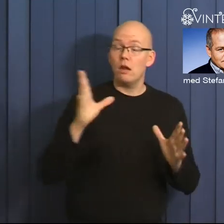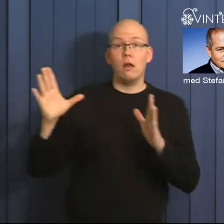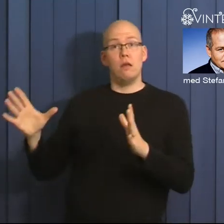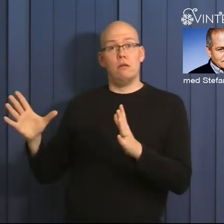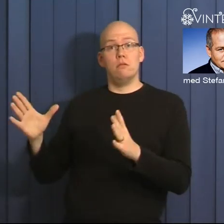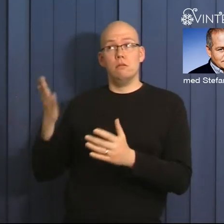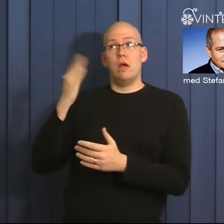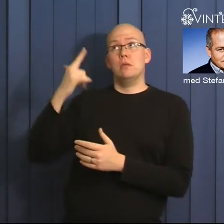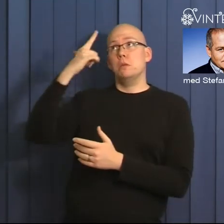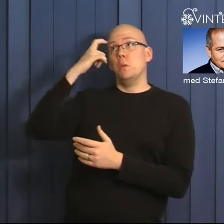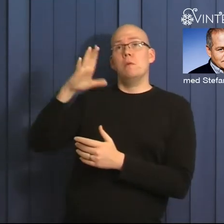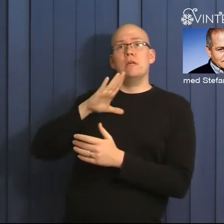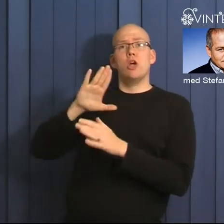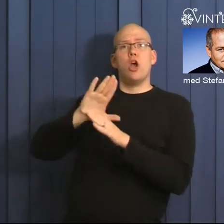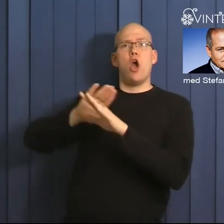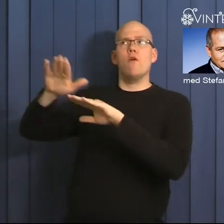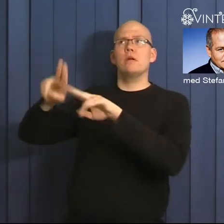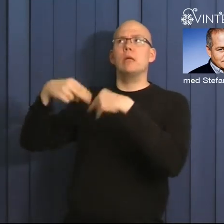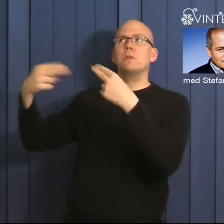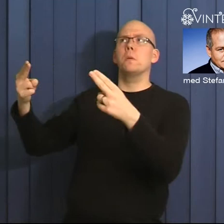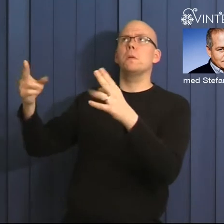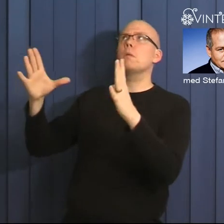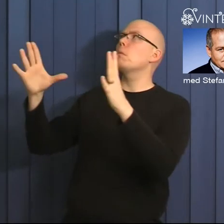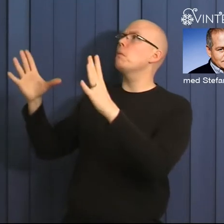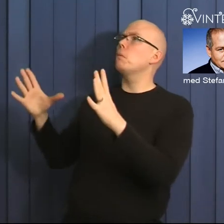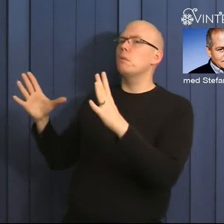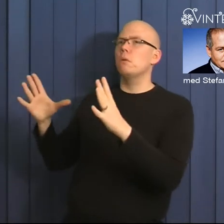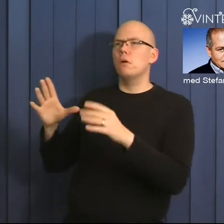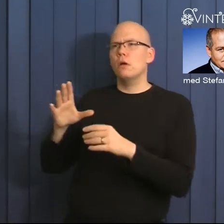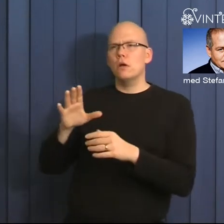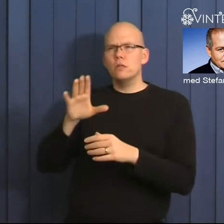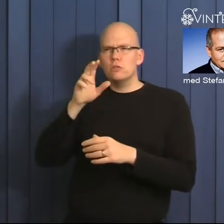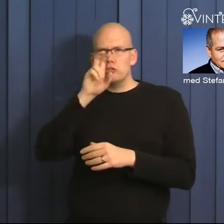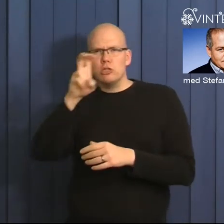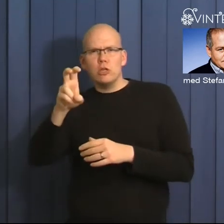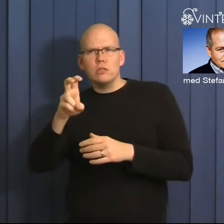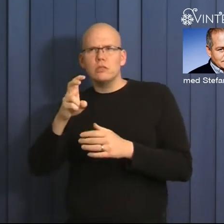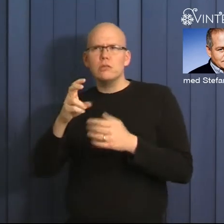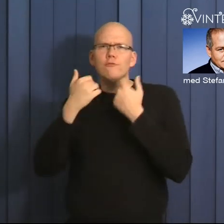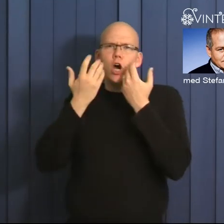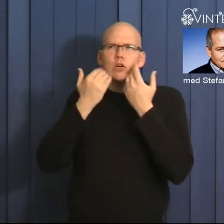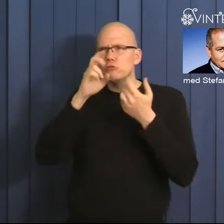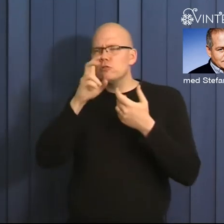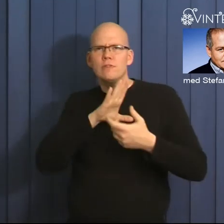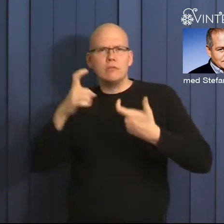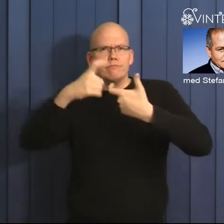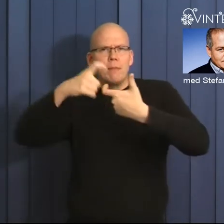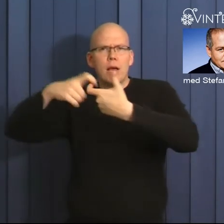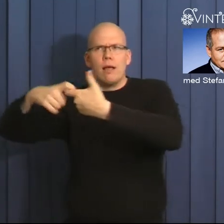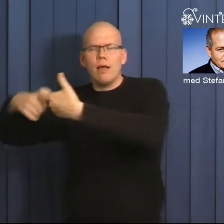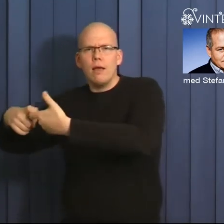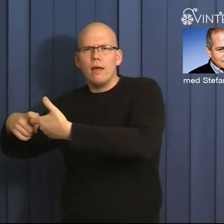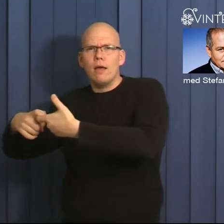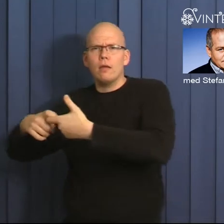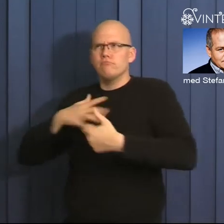en tro på en överjordisk verklighet vi ser mönster i tillvaron och upplever existensen av krafter som är